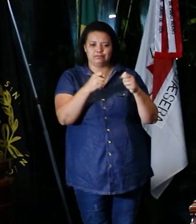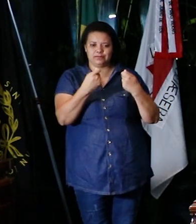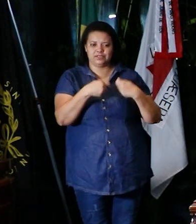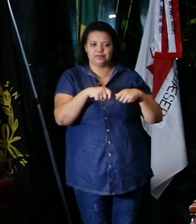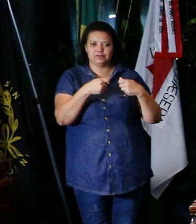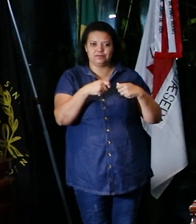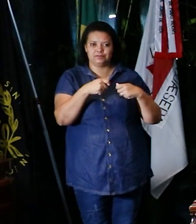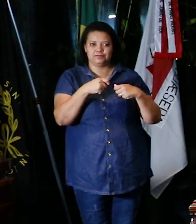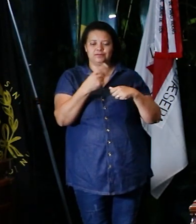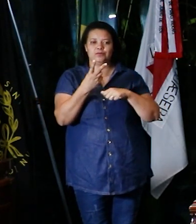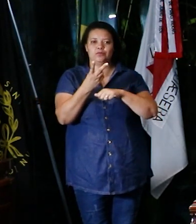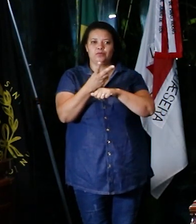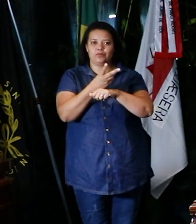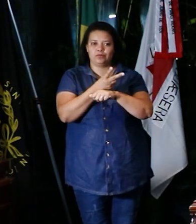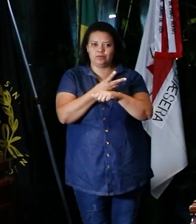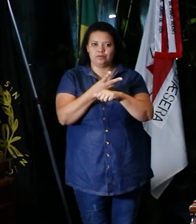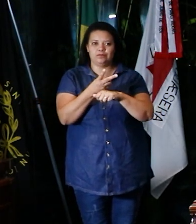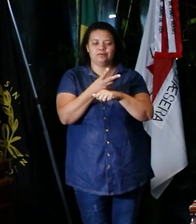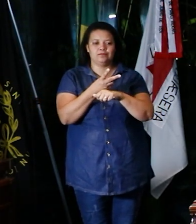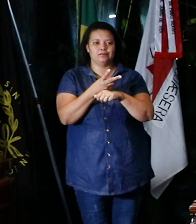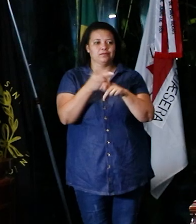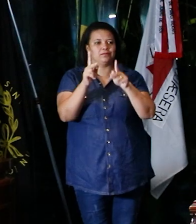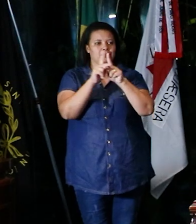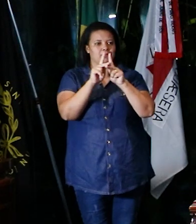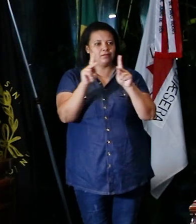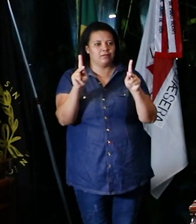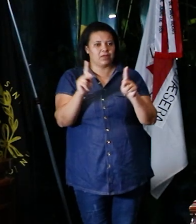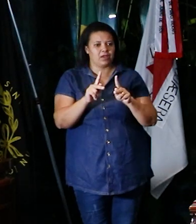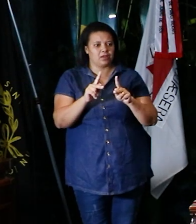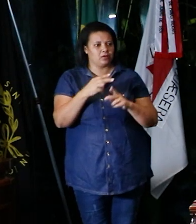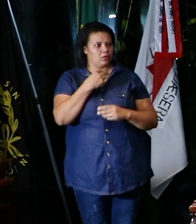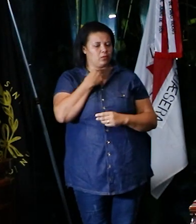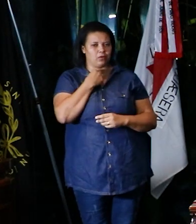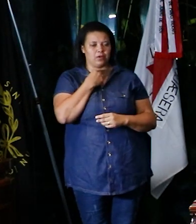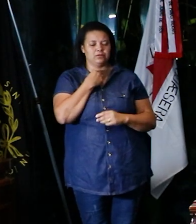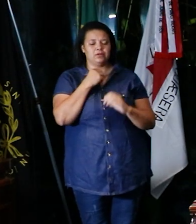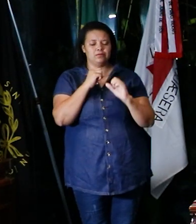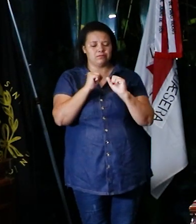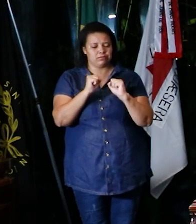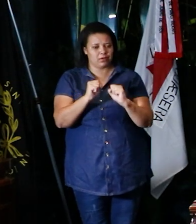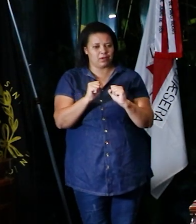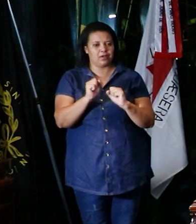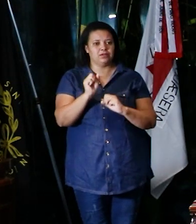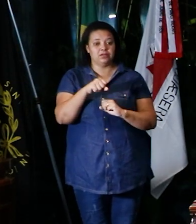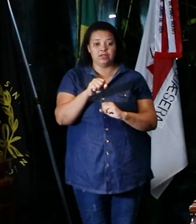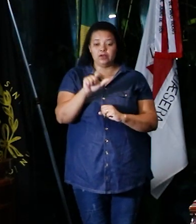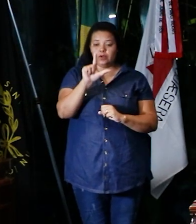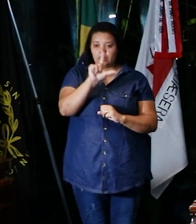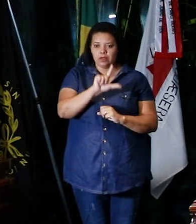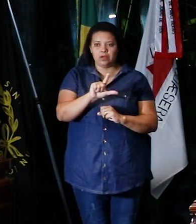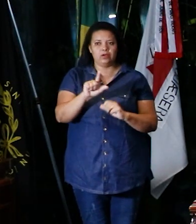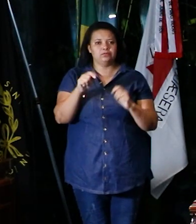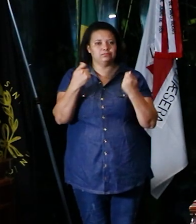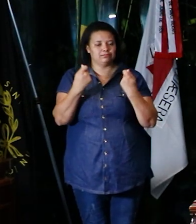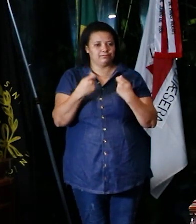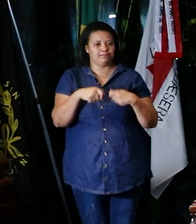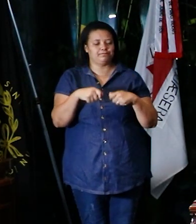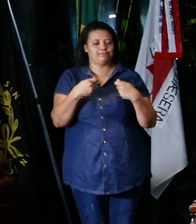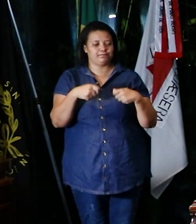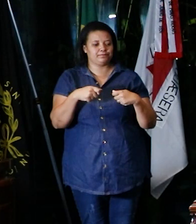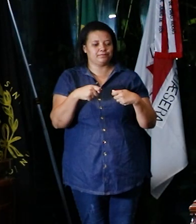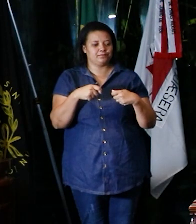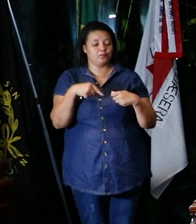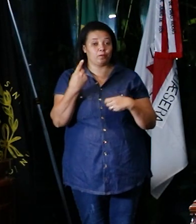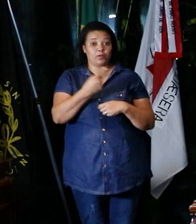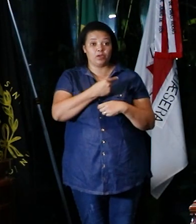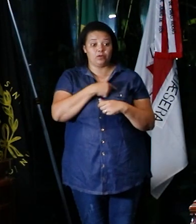a sua. Chamada paz. Não pode? Pode. Não deve? Claro que deve. E nós